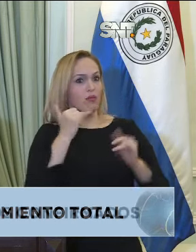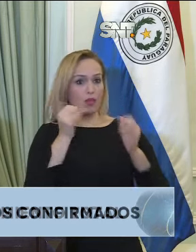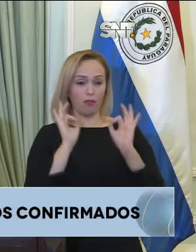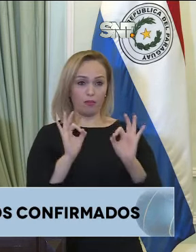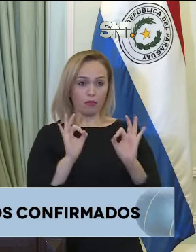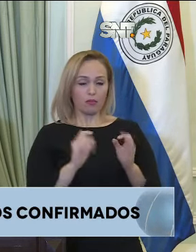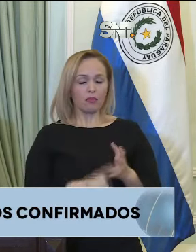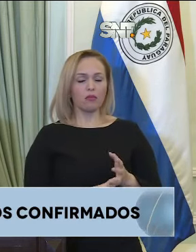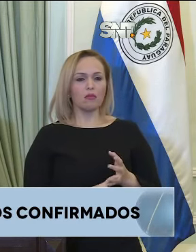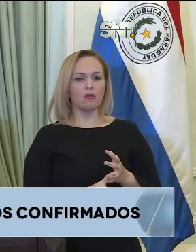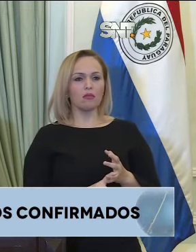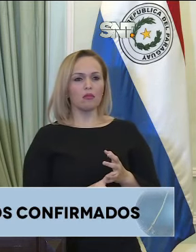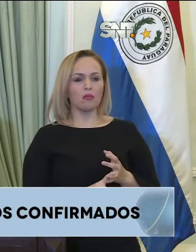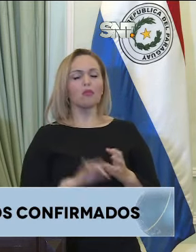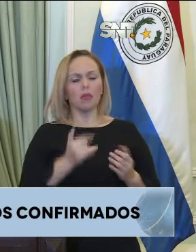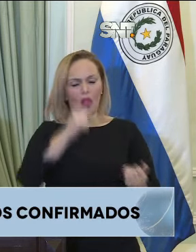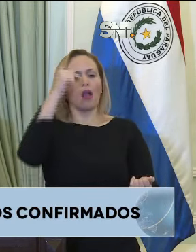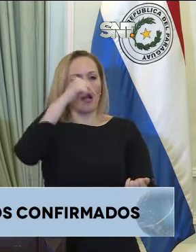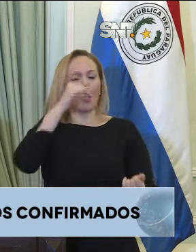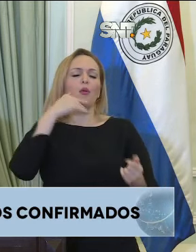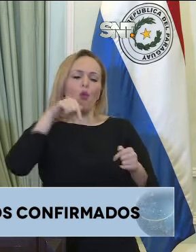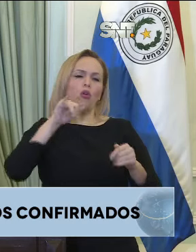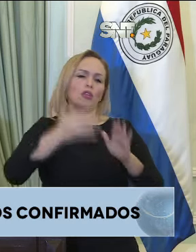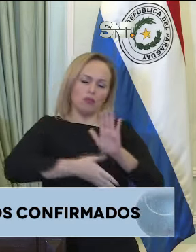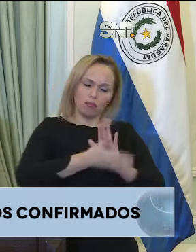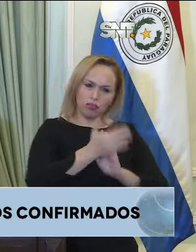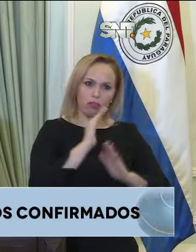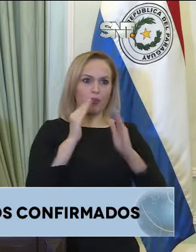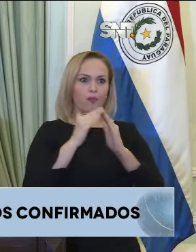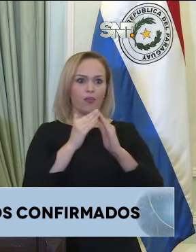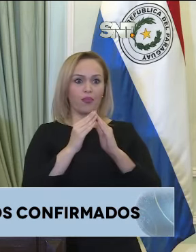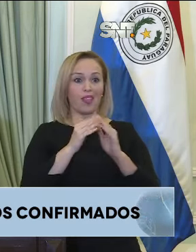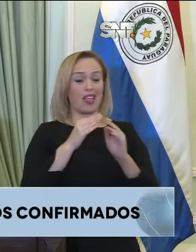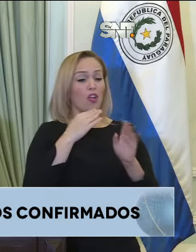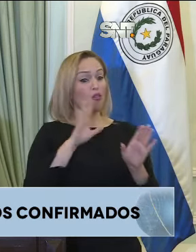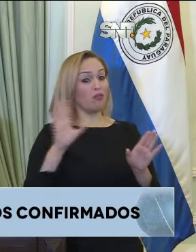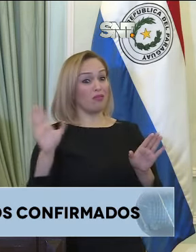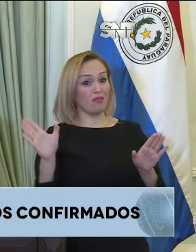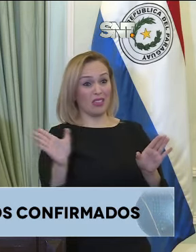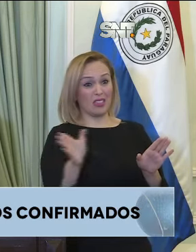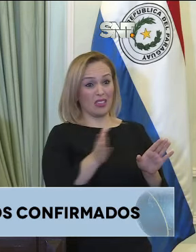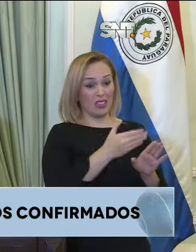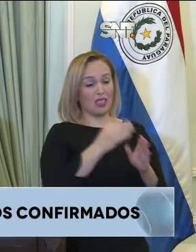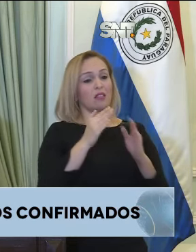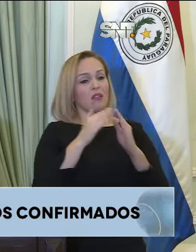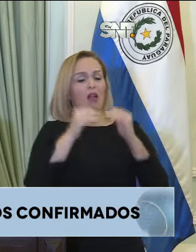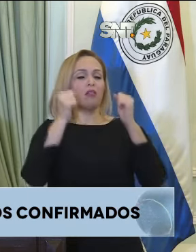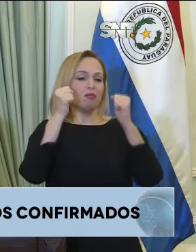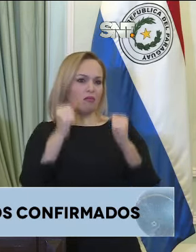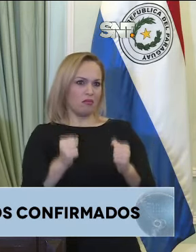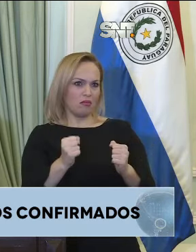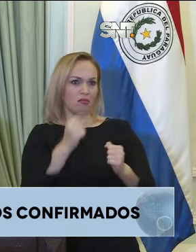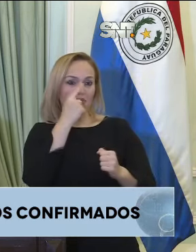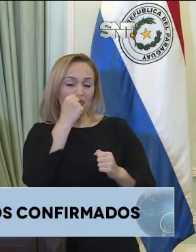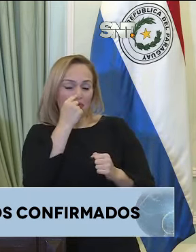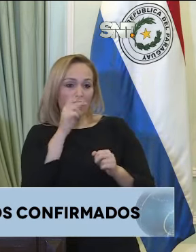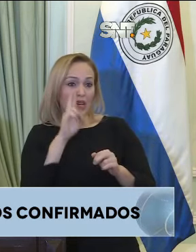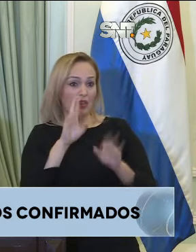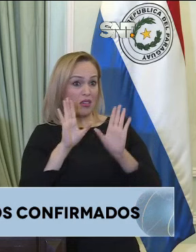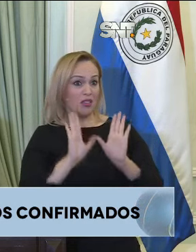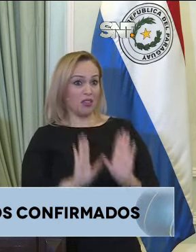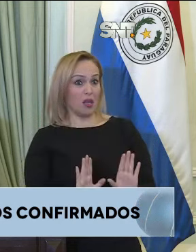que estaba internado. Todos los demás están en domicilios guardando el